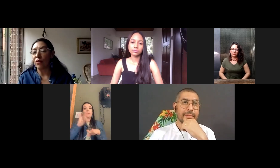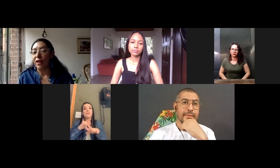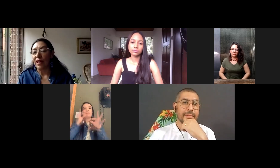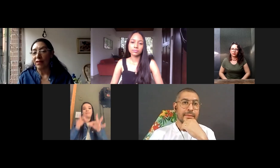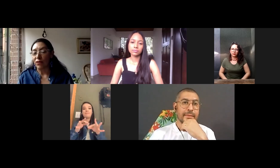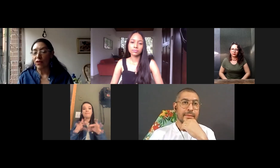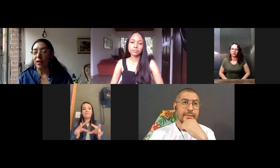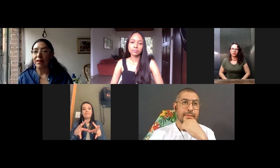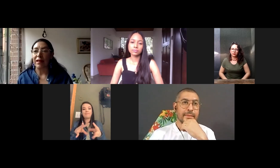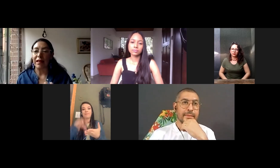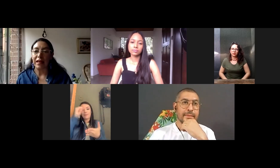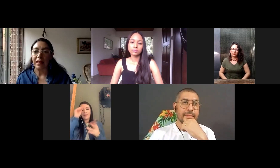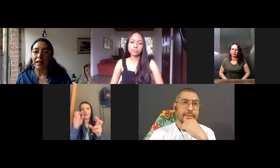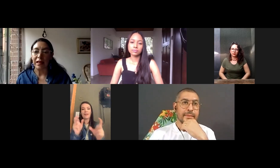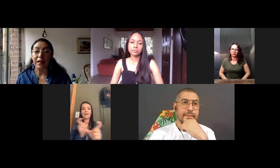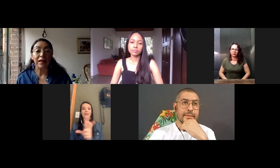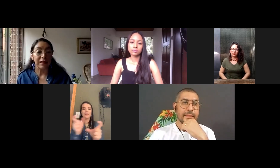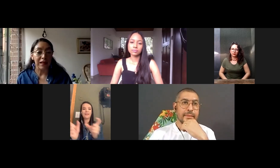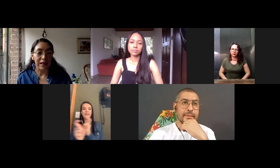sentido, entonces,